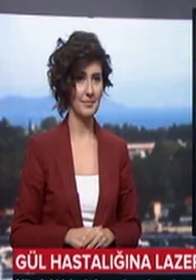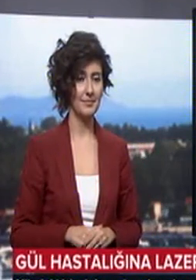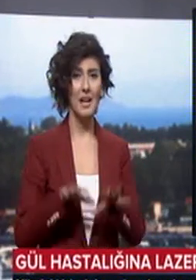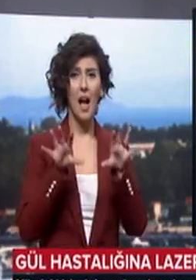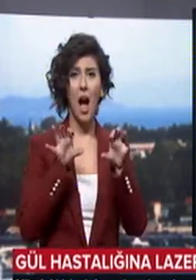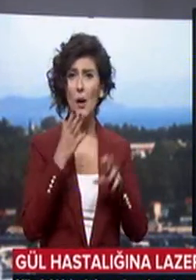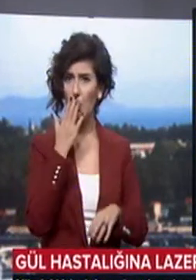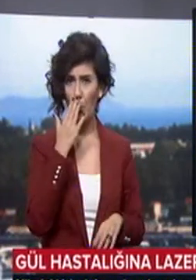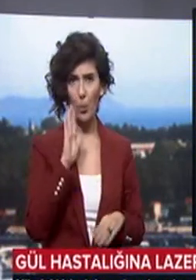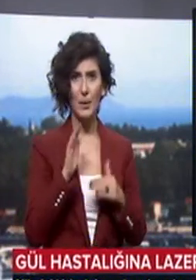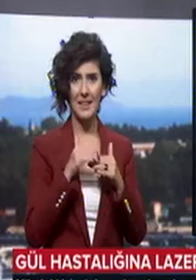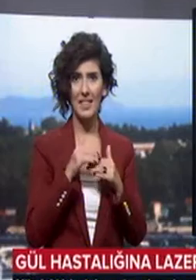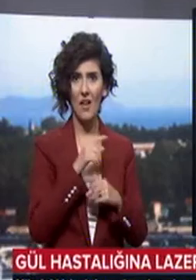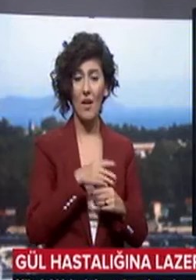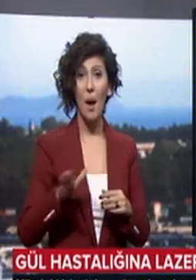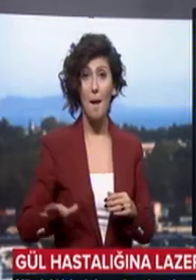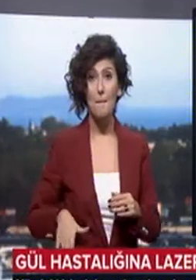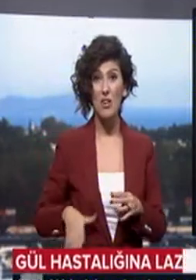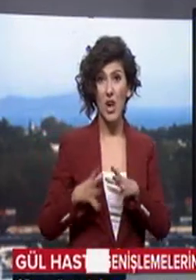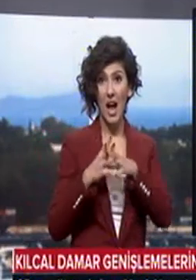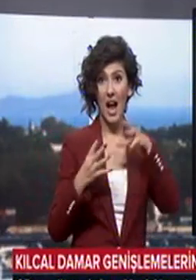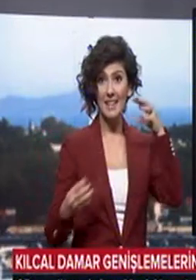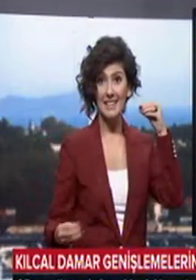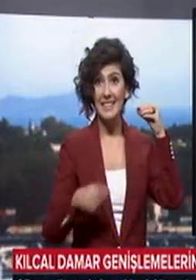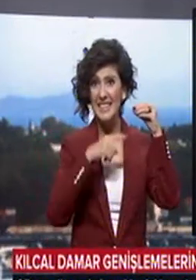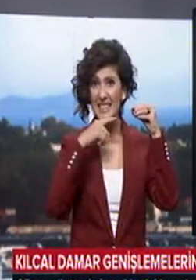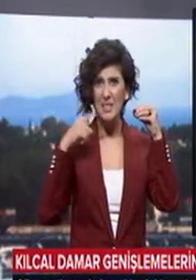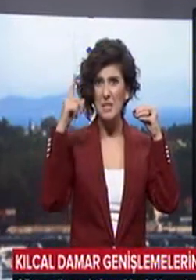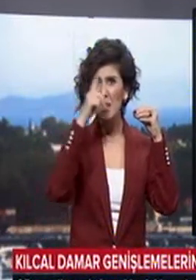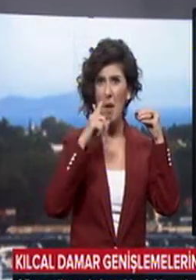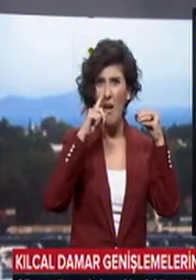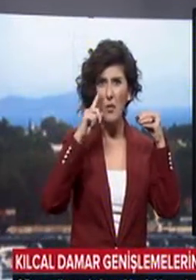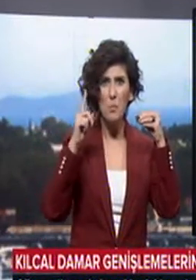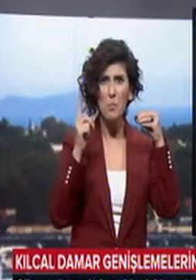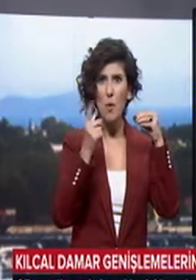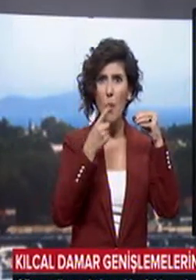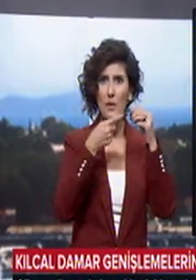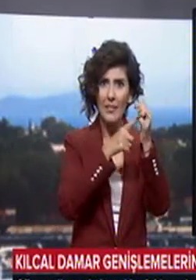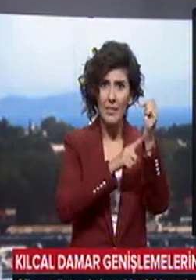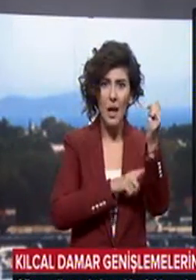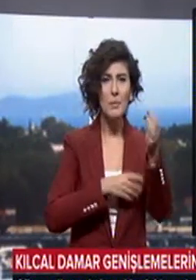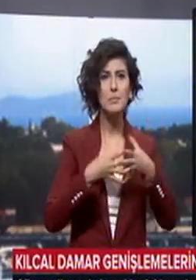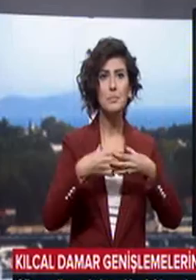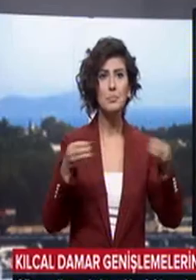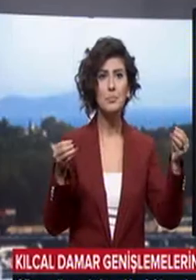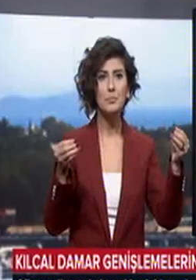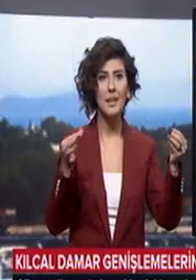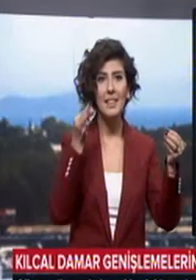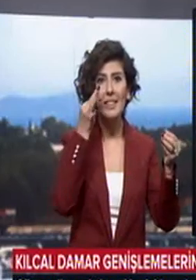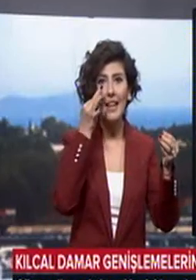ağrısız tedavi yöntemiyle bacaklardaki kırmızı, mavi ve mor renkli damarlanmalar da yok edilebiliyor. Ten görünümüne sahip olma, oradaki mavi